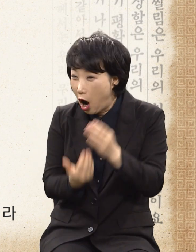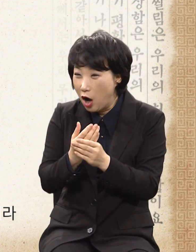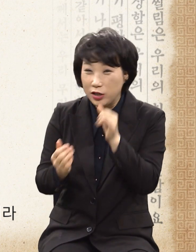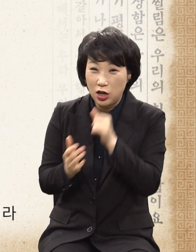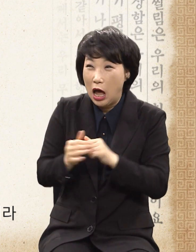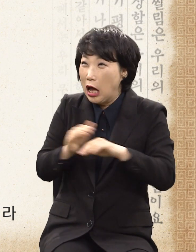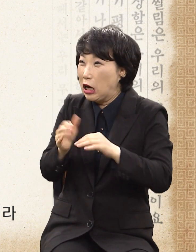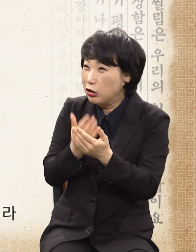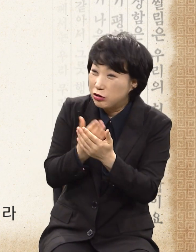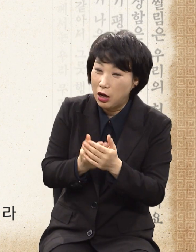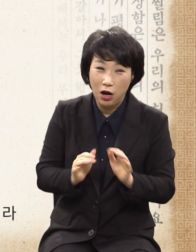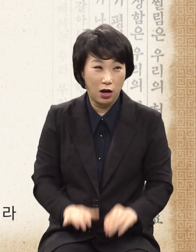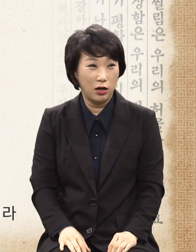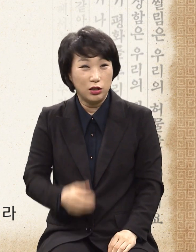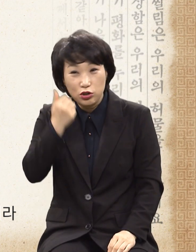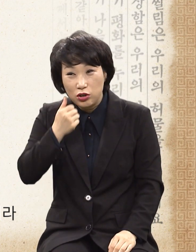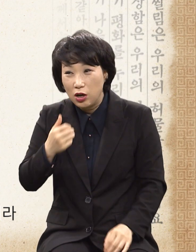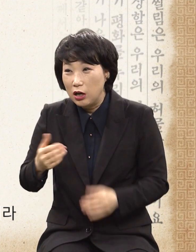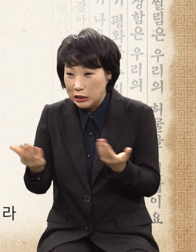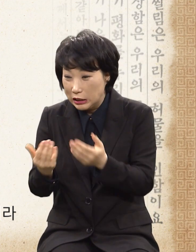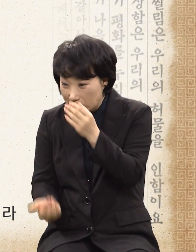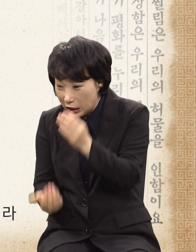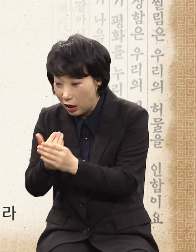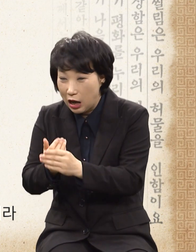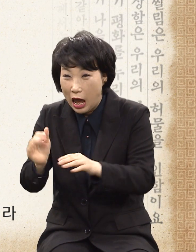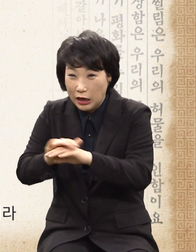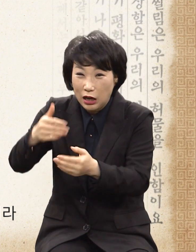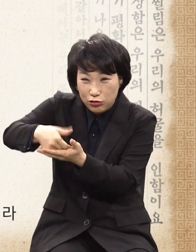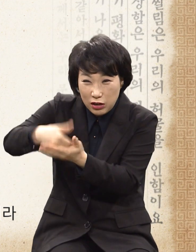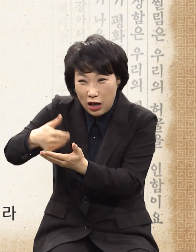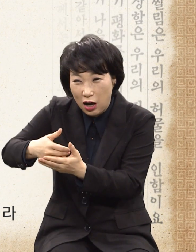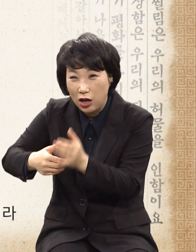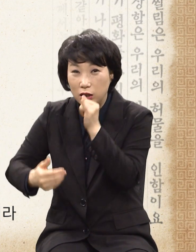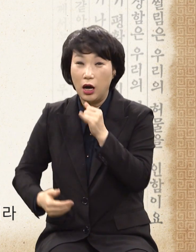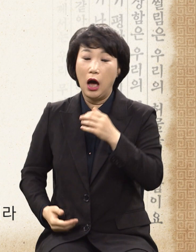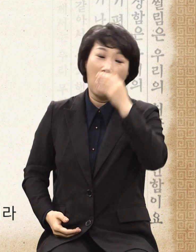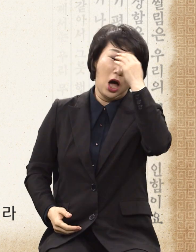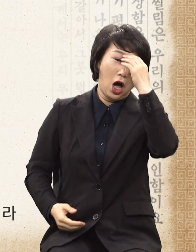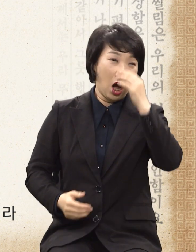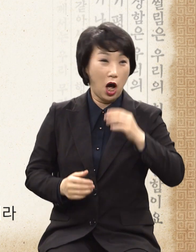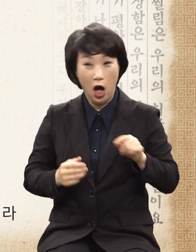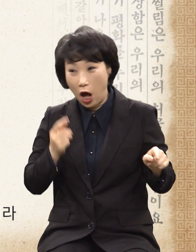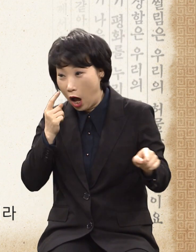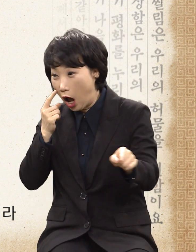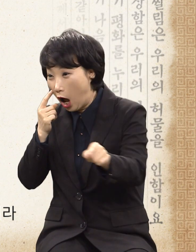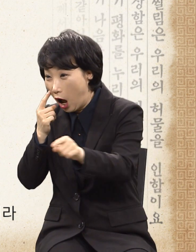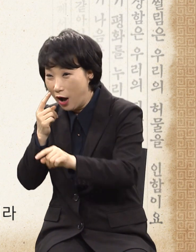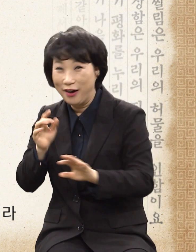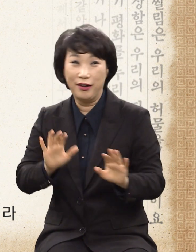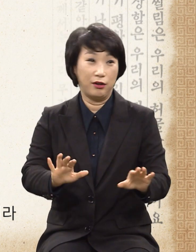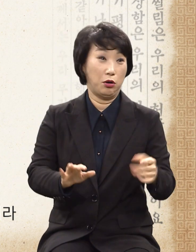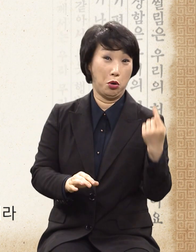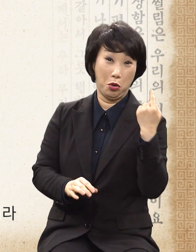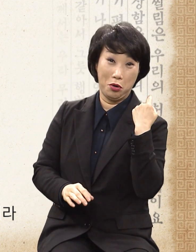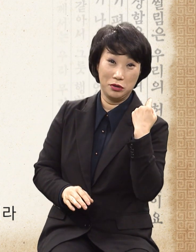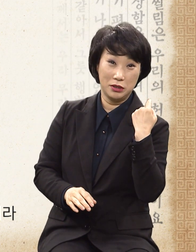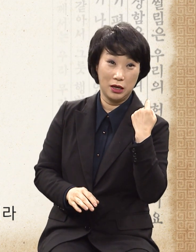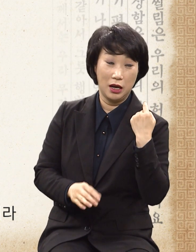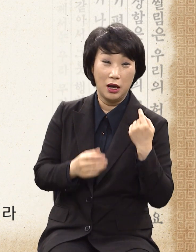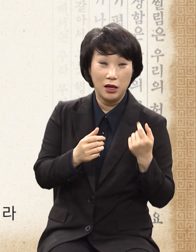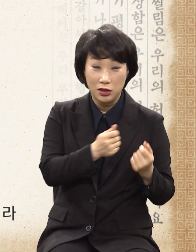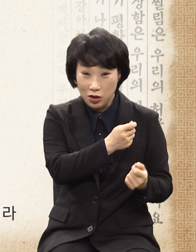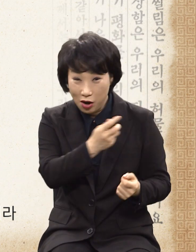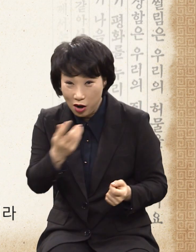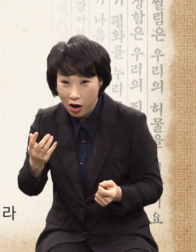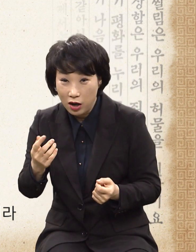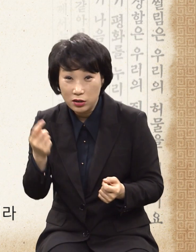주세요. 목사님 이런 일이 있어서 해결해 주세요. 예, 어제도 그런 여러